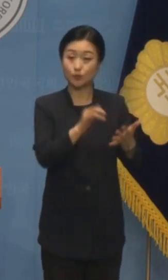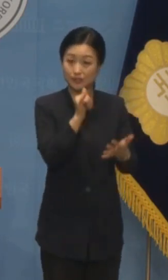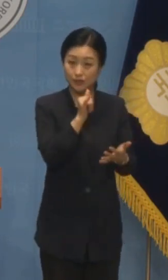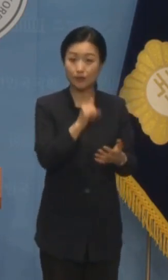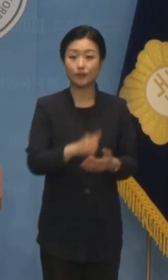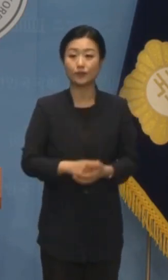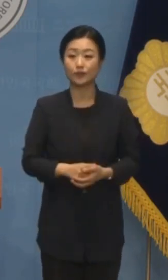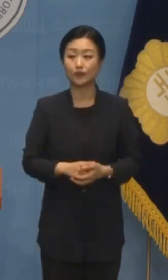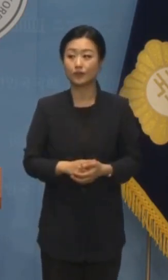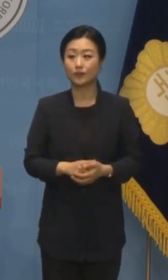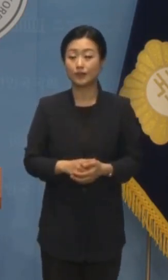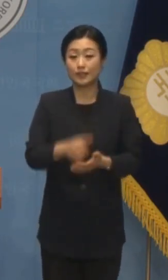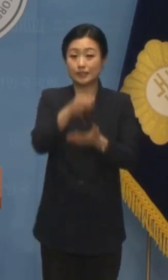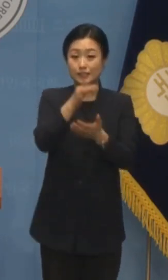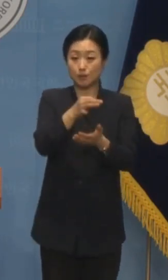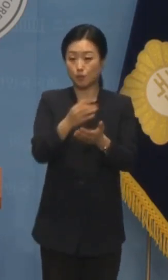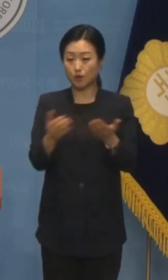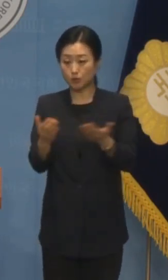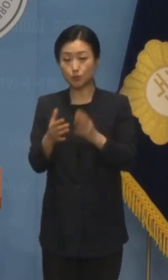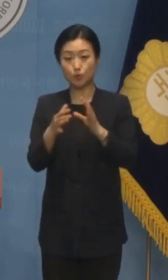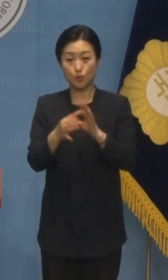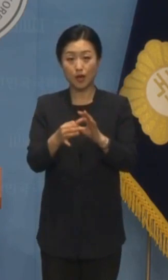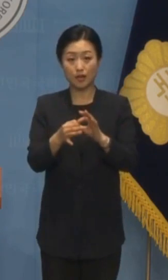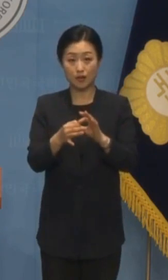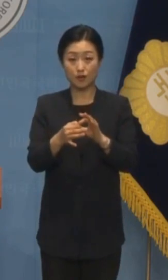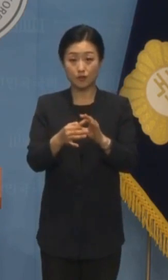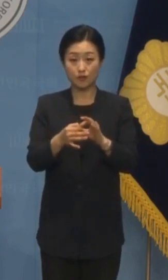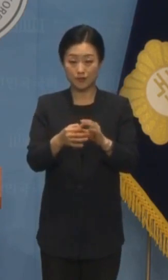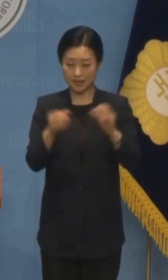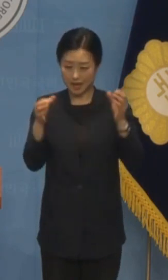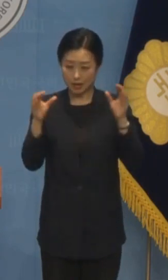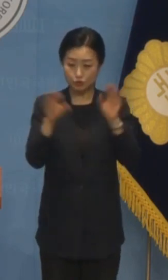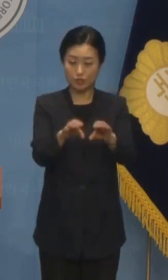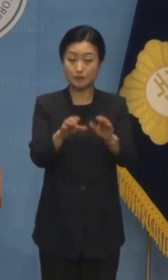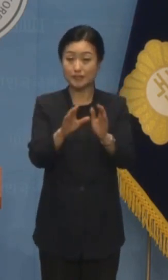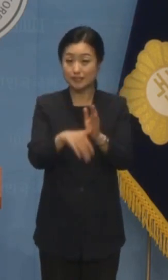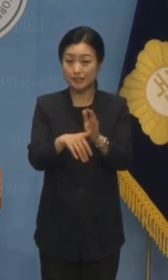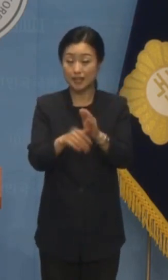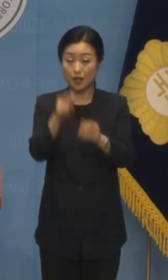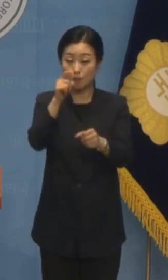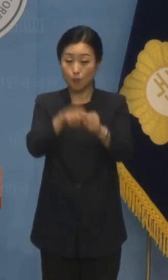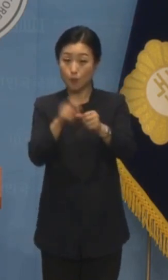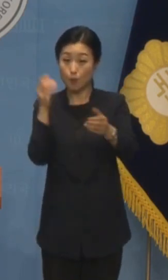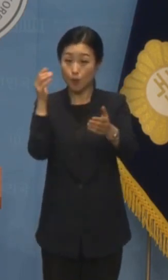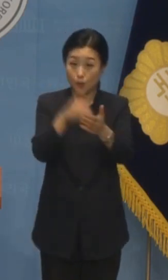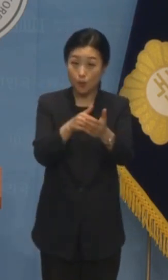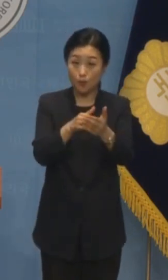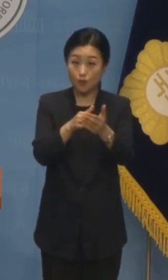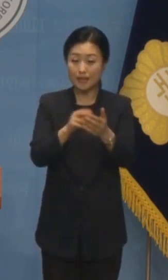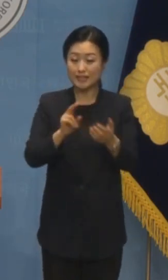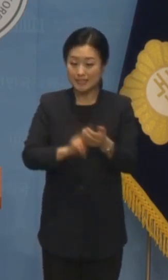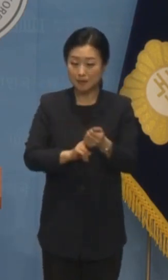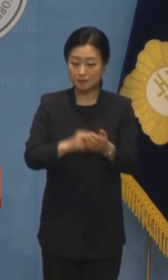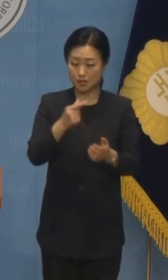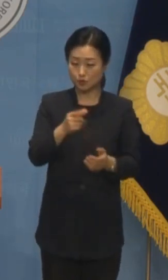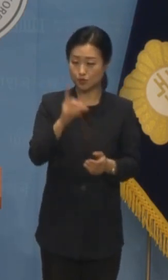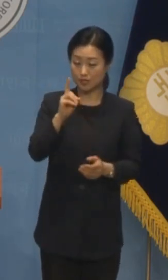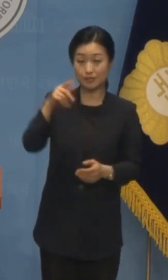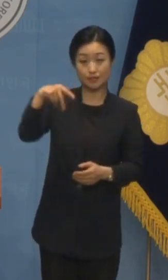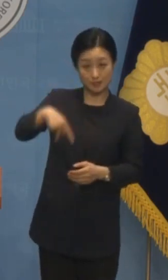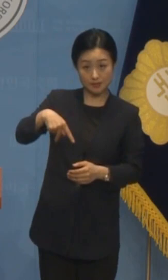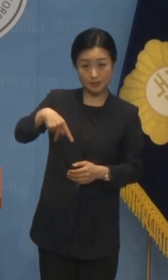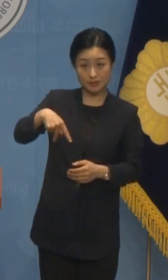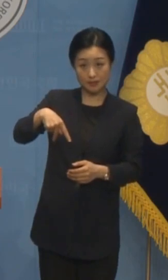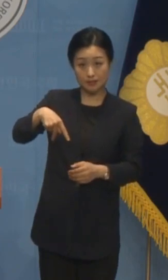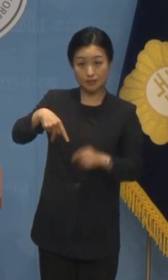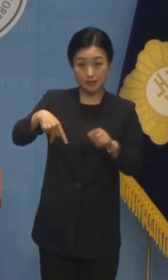있는데요. 자본과 노동 같은 생산 요소를 최대로 투입했을 때 달성 가능한 GDP를 잠재 GDP라고 합니다. 이 실질 GDP에서